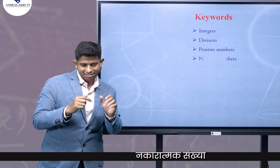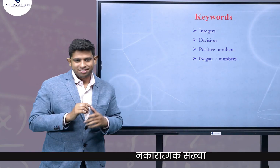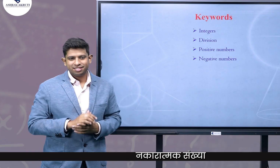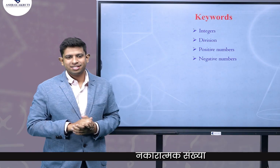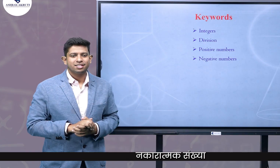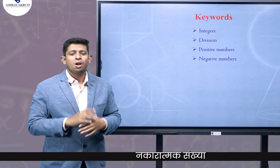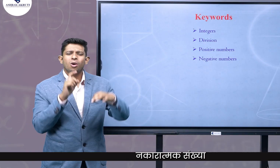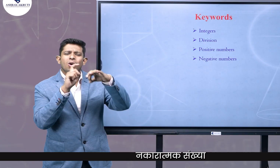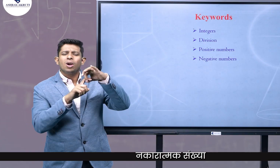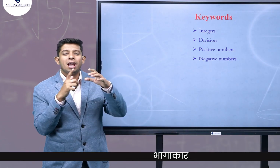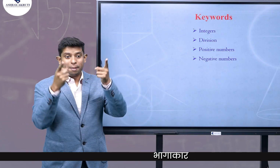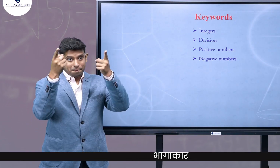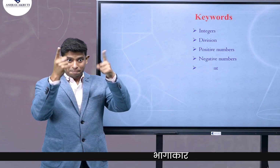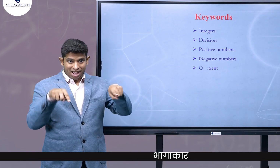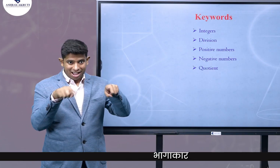नकारात्मक संख्या, भागाकार,